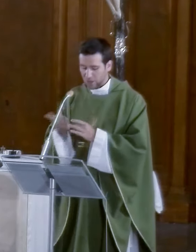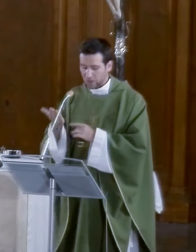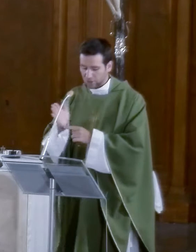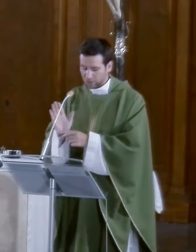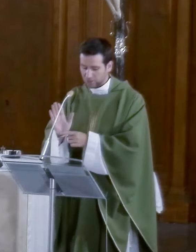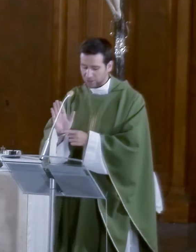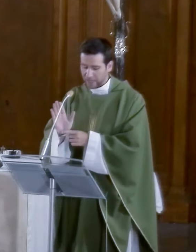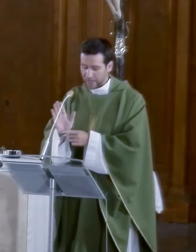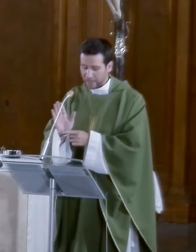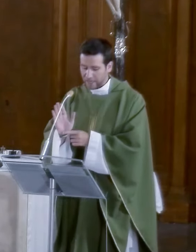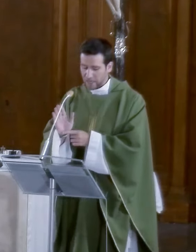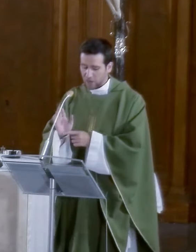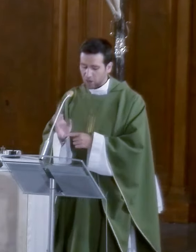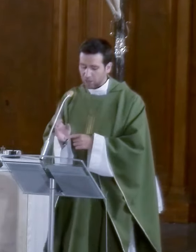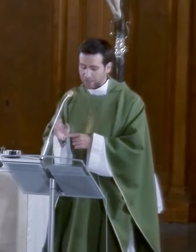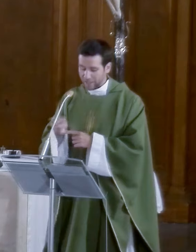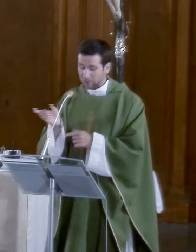Jesús